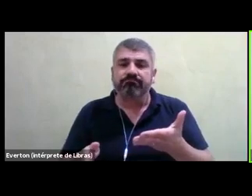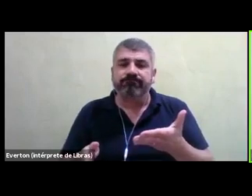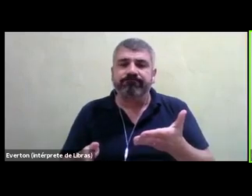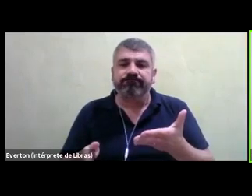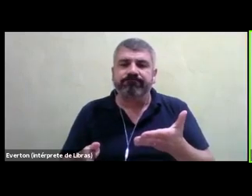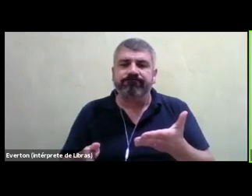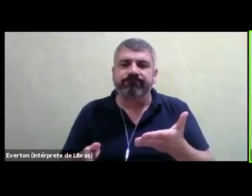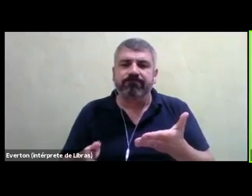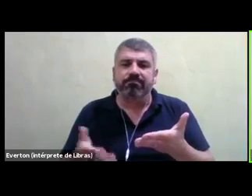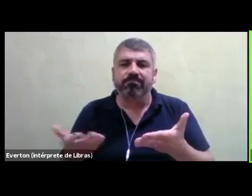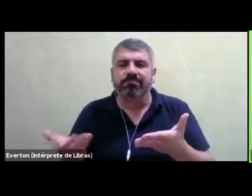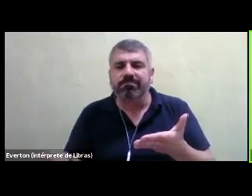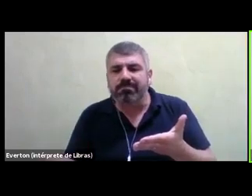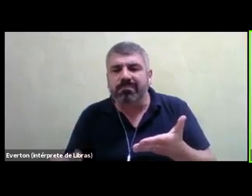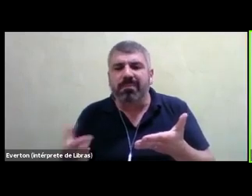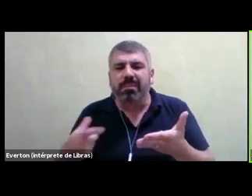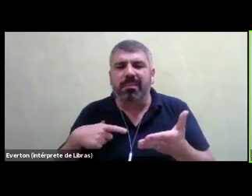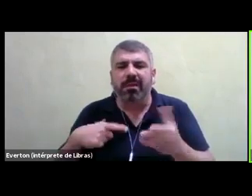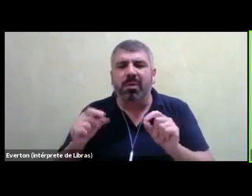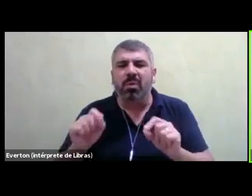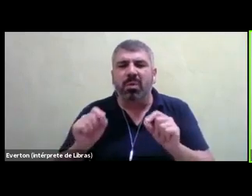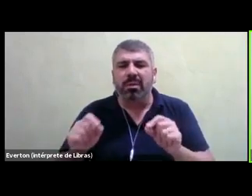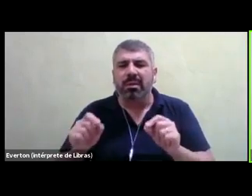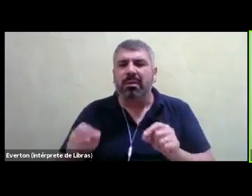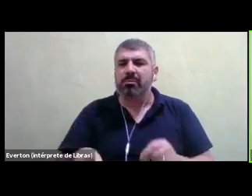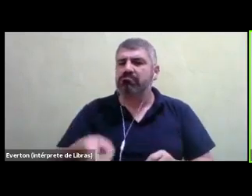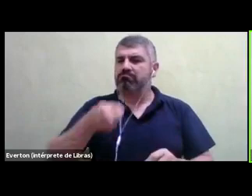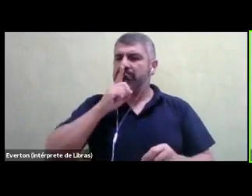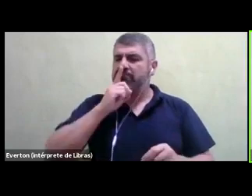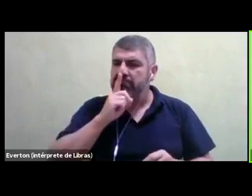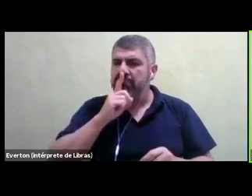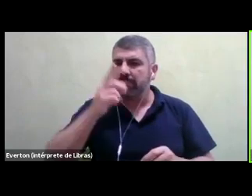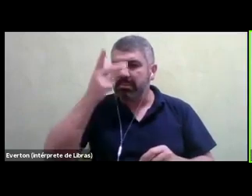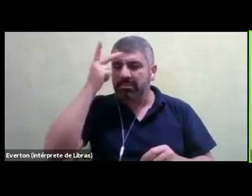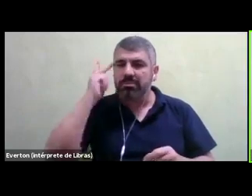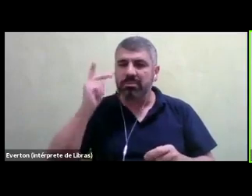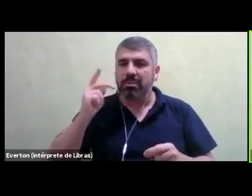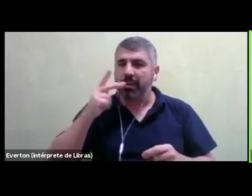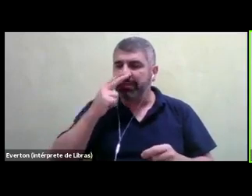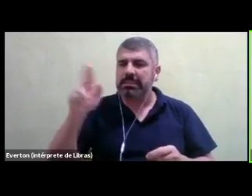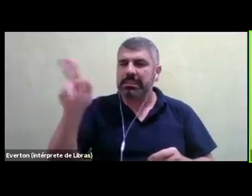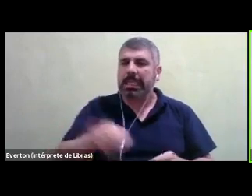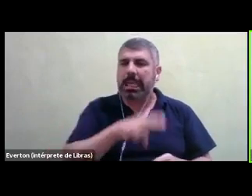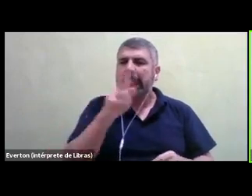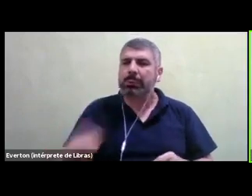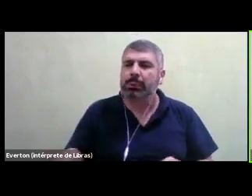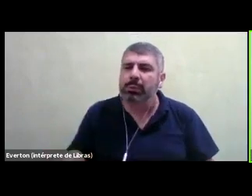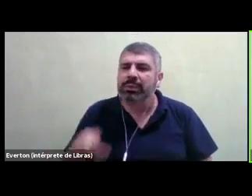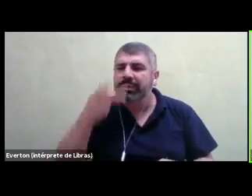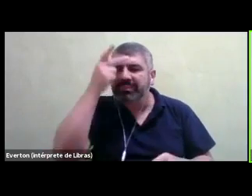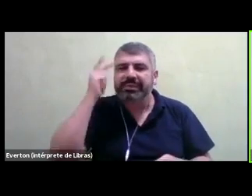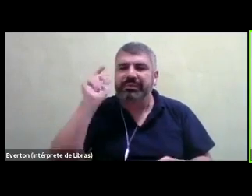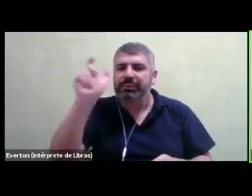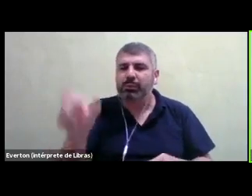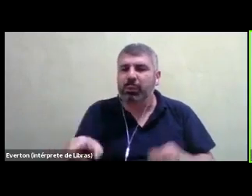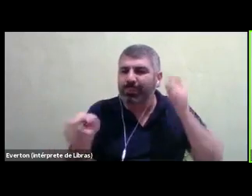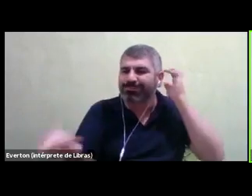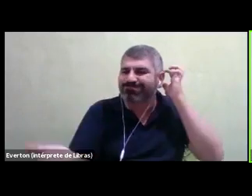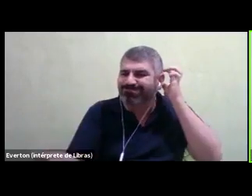trouxe muitos apagamentos, muitos silenciamentos, como vocês já mencionaram, né? Esses